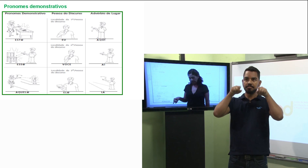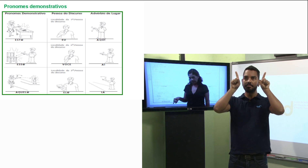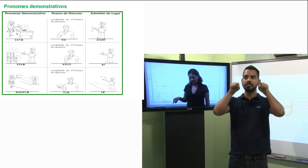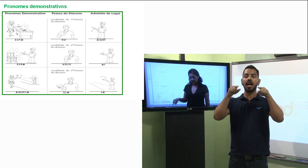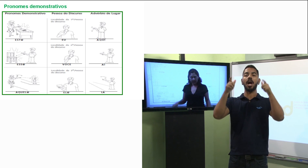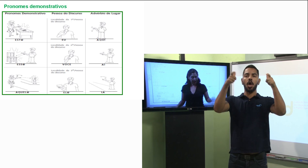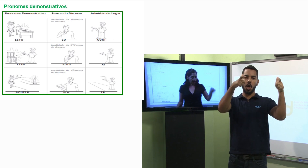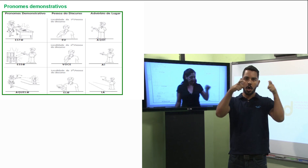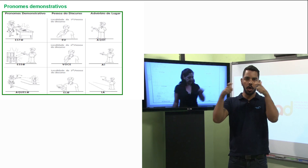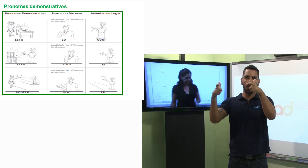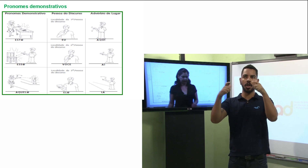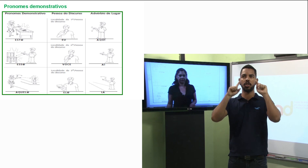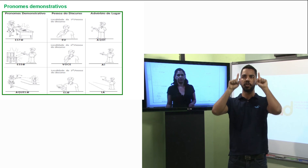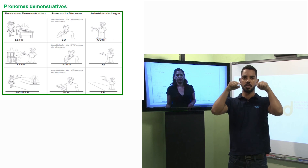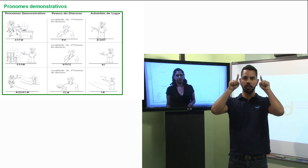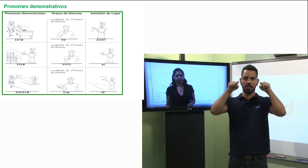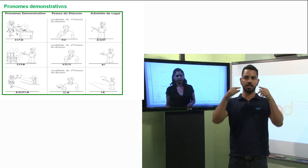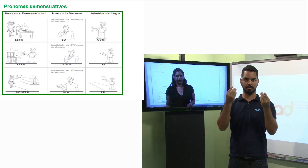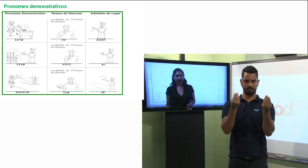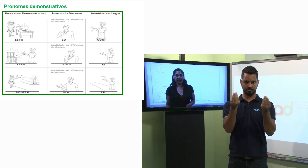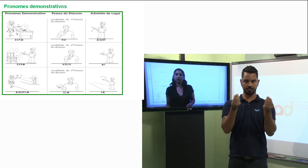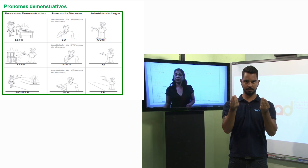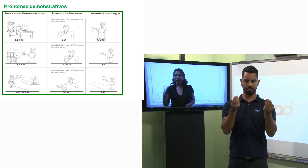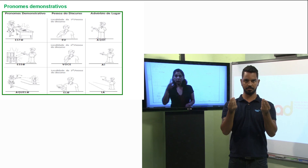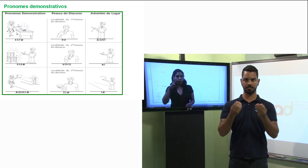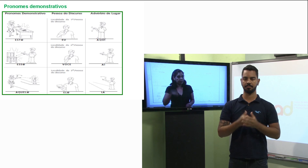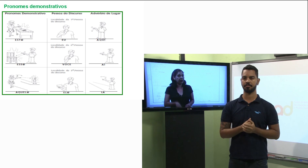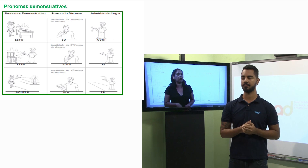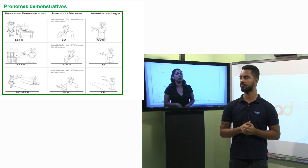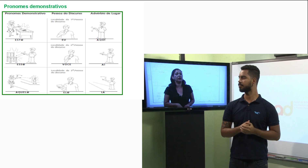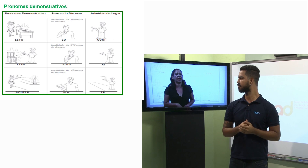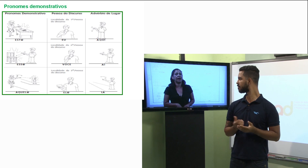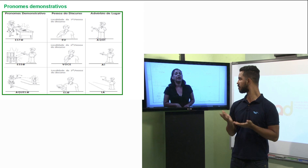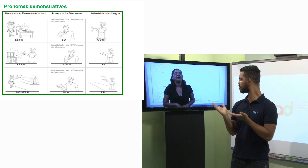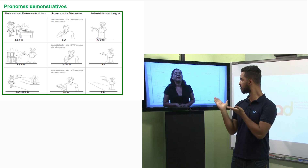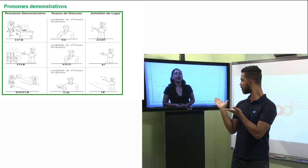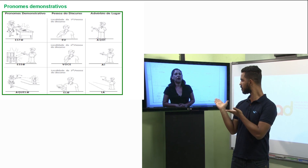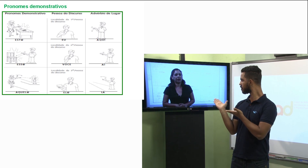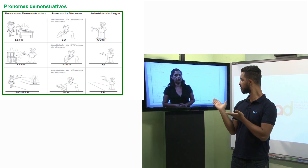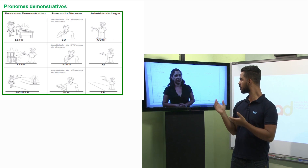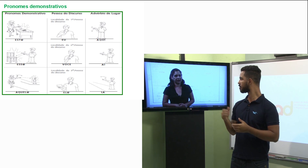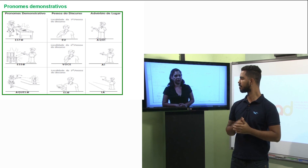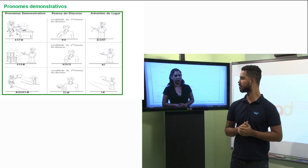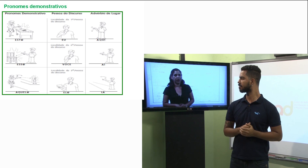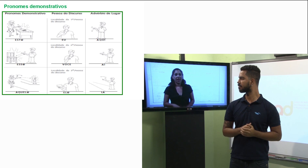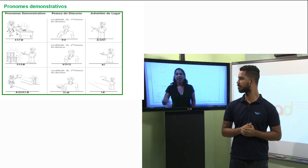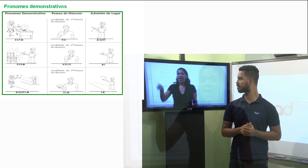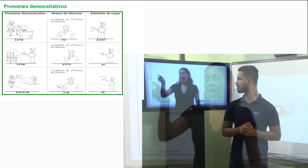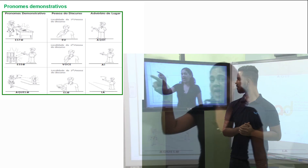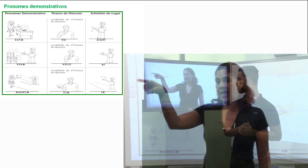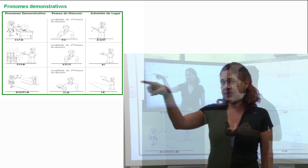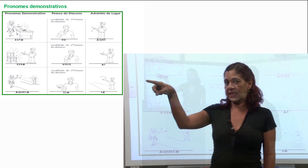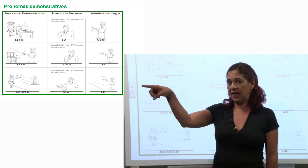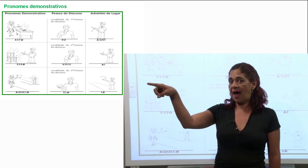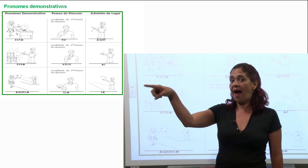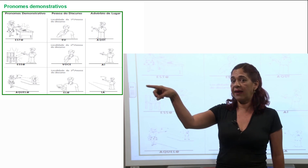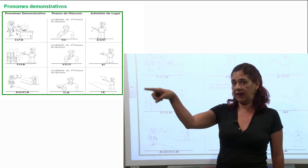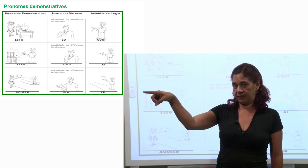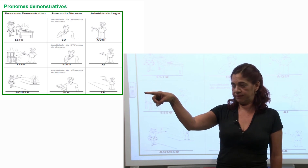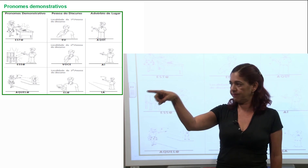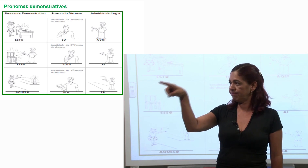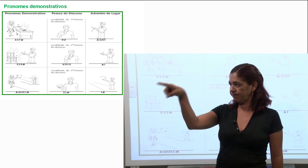este e aqui, certo? Você acompanha com o olhar na hora da pontuação.